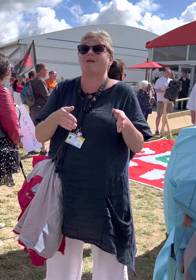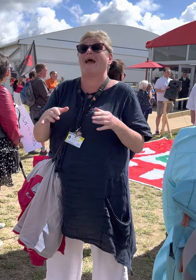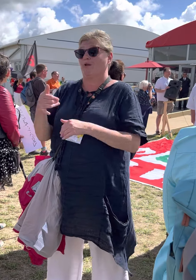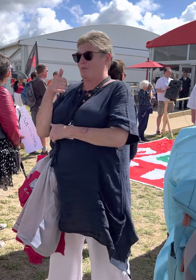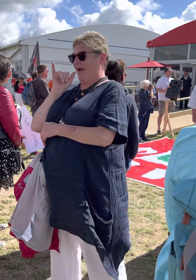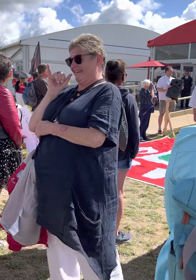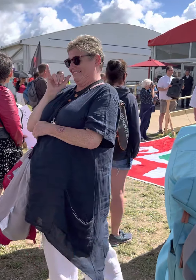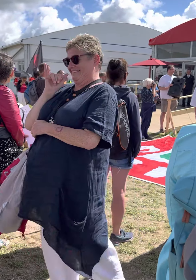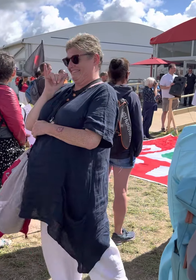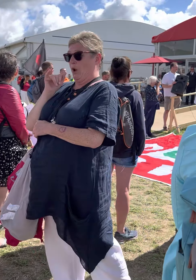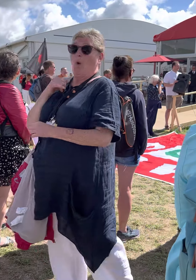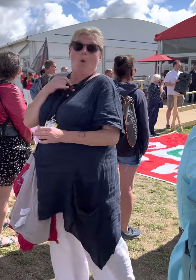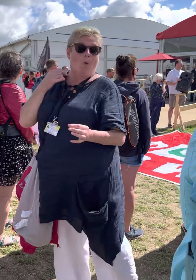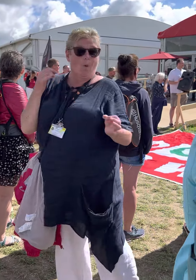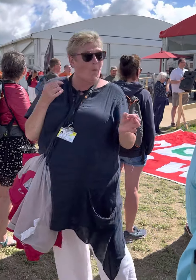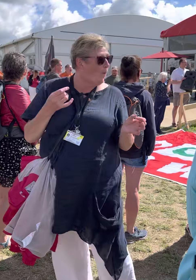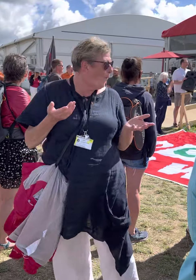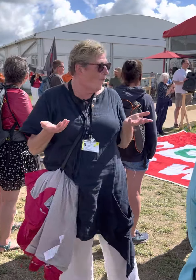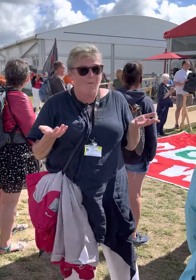gwyn.